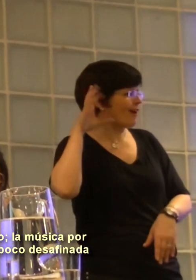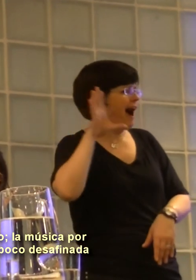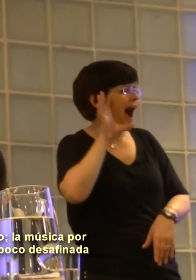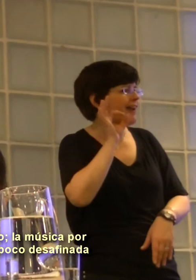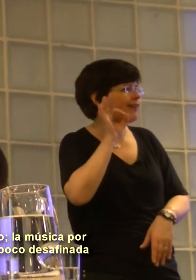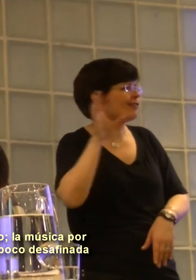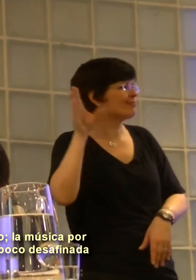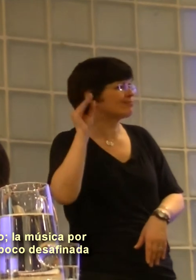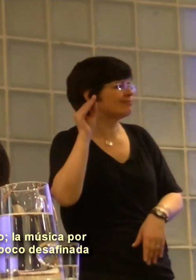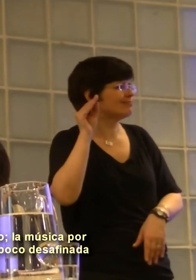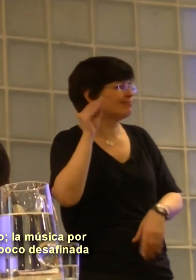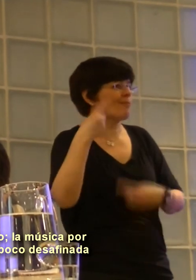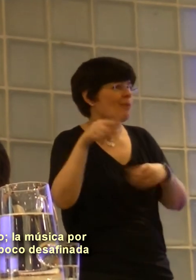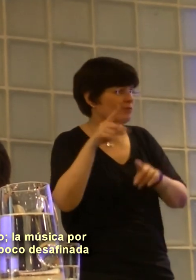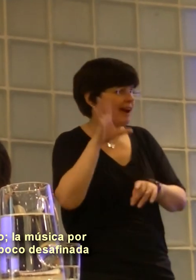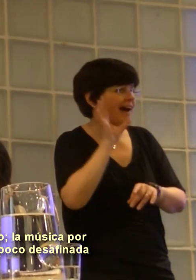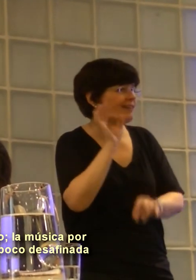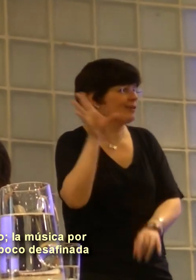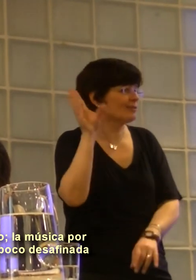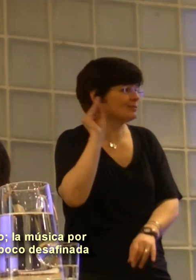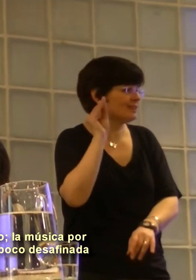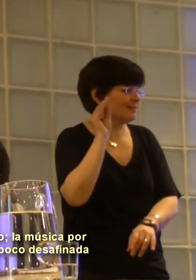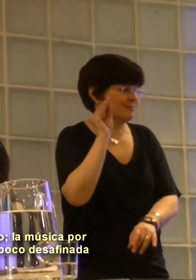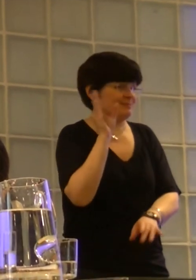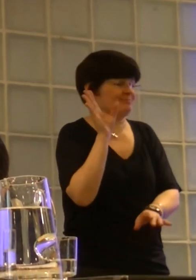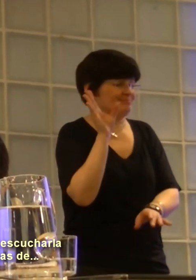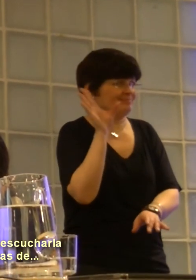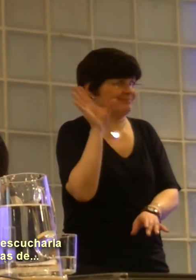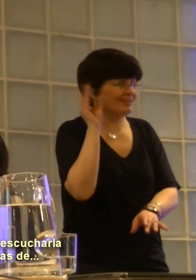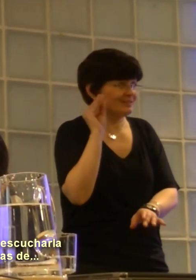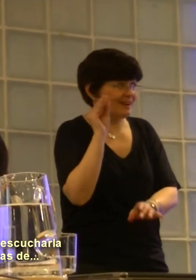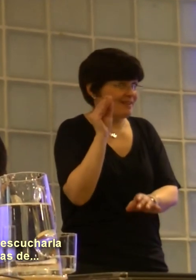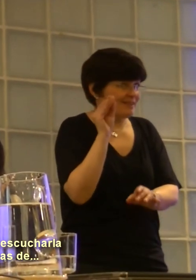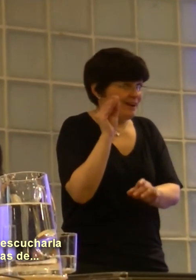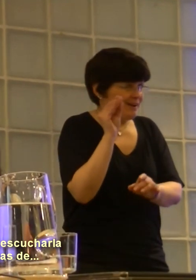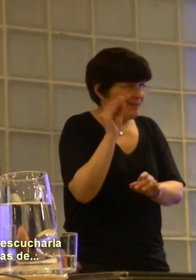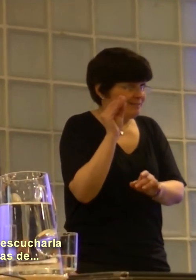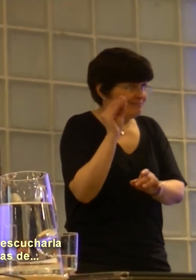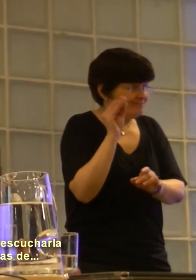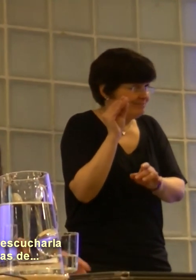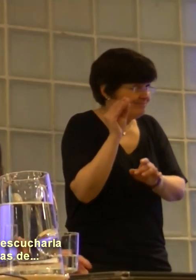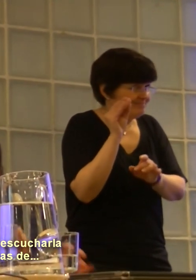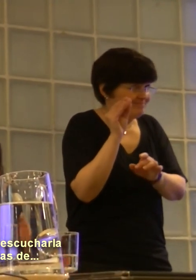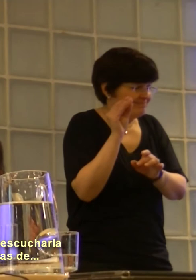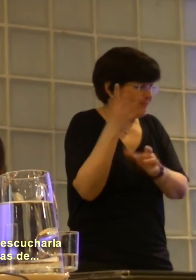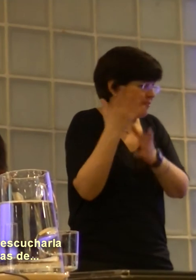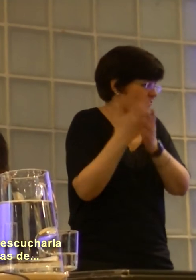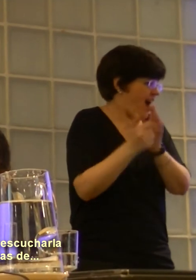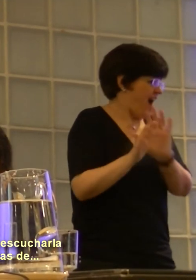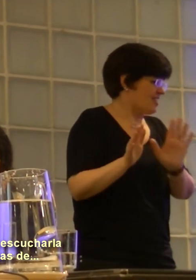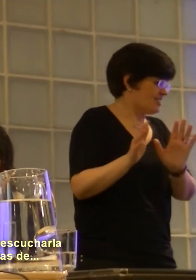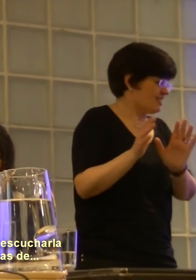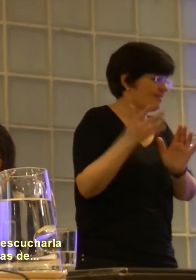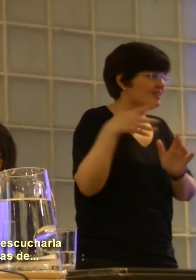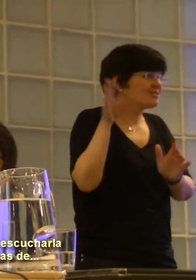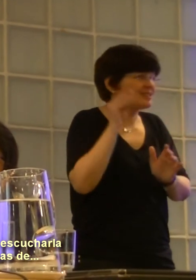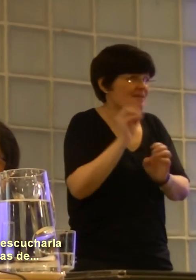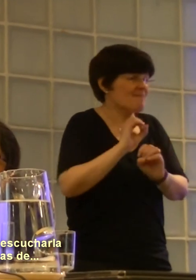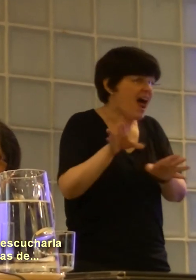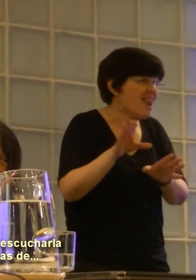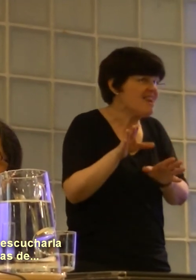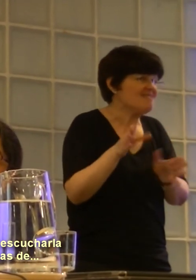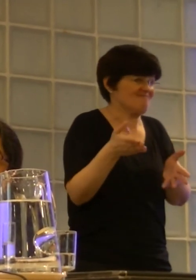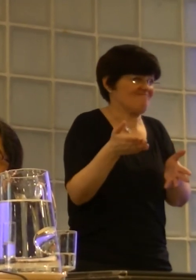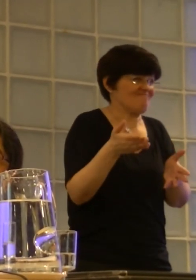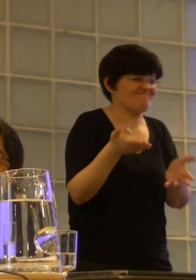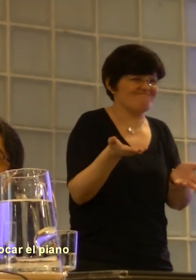ejemplo la escuchaba, pero a veces un poco desafinada. No bajita, desafinada. Entonces, al escucharla desafinada, se